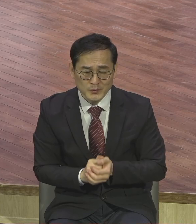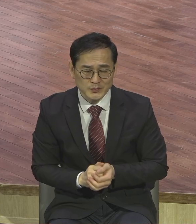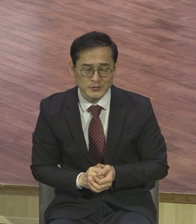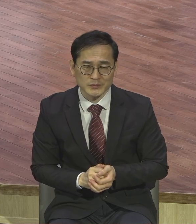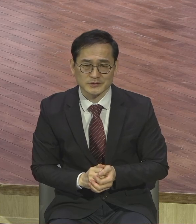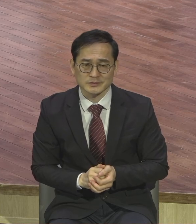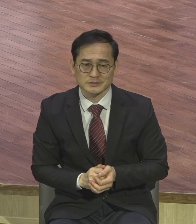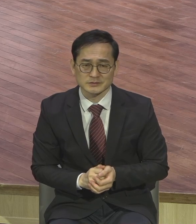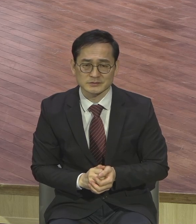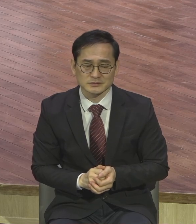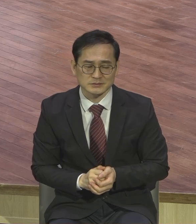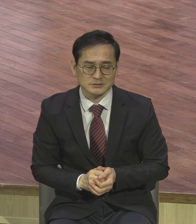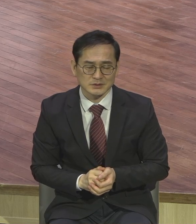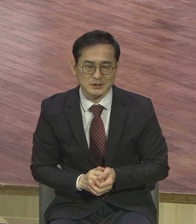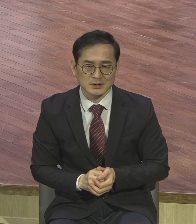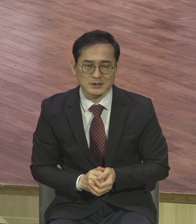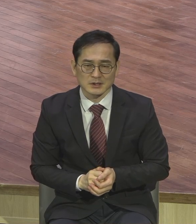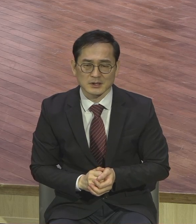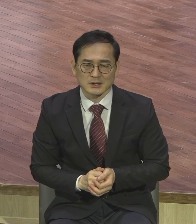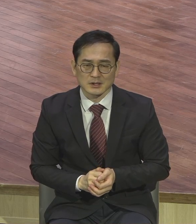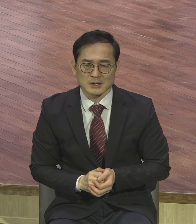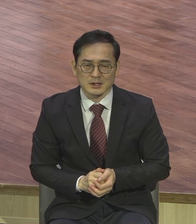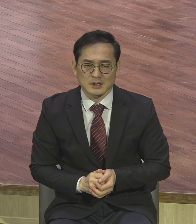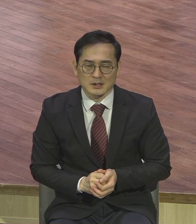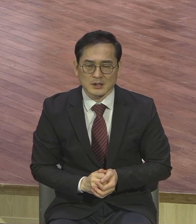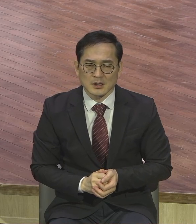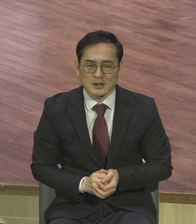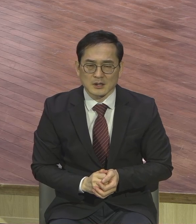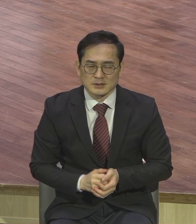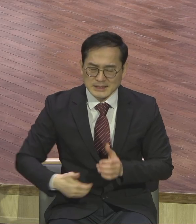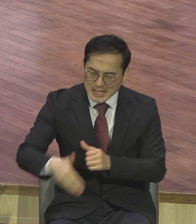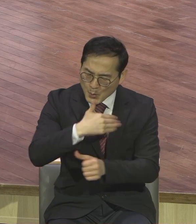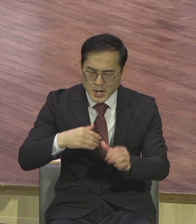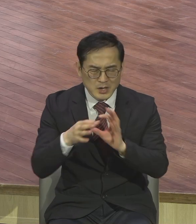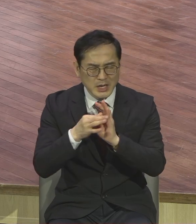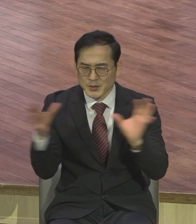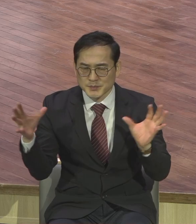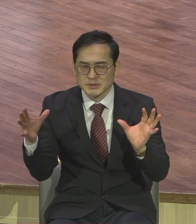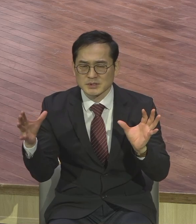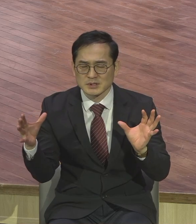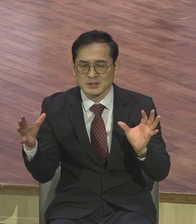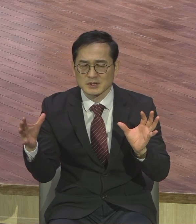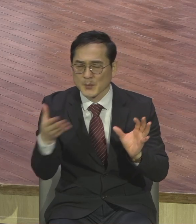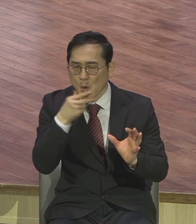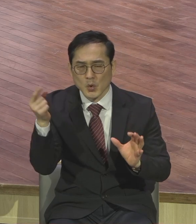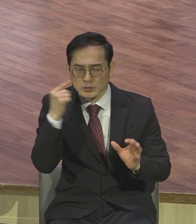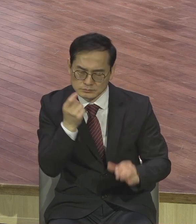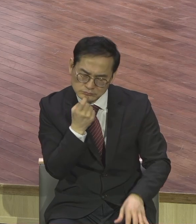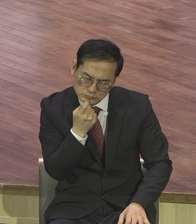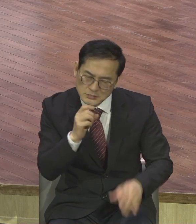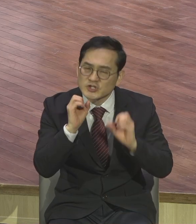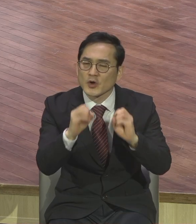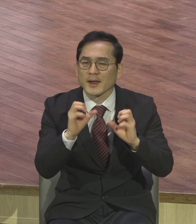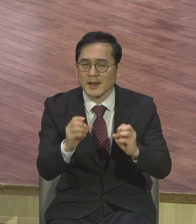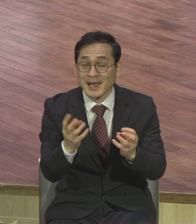할 수 있는 대로 복음을 전했다라는 것입니다. 심지어 감옥에 갇혔는데 감옥에 복음을 증거하다가